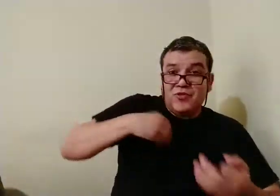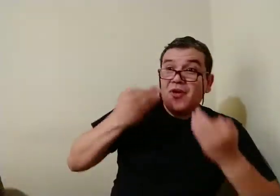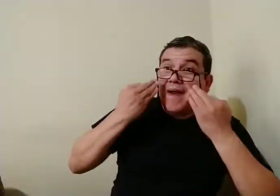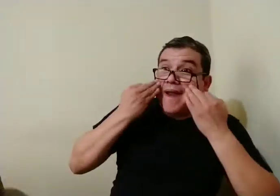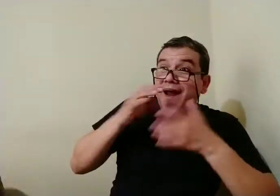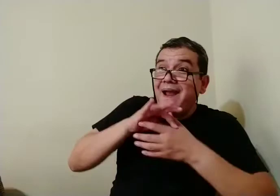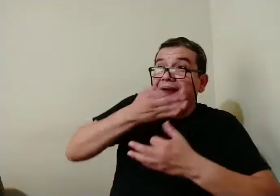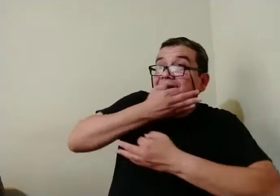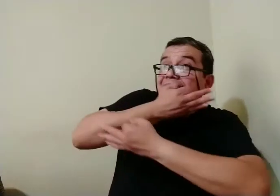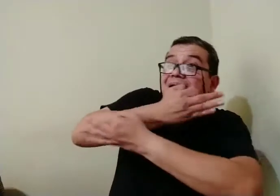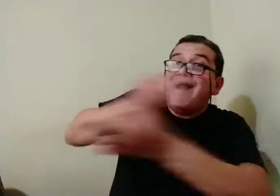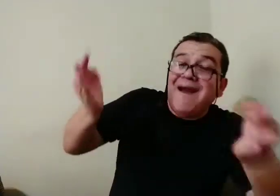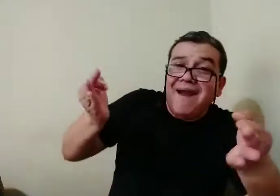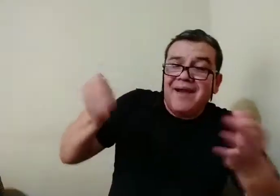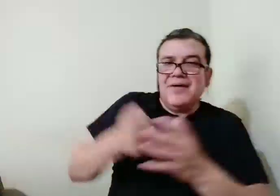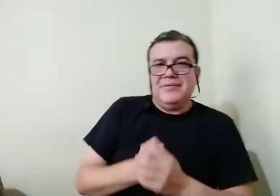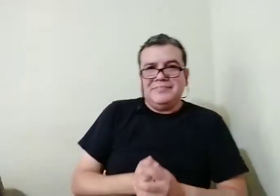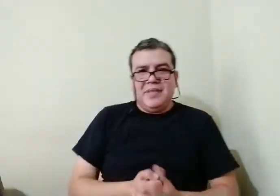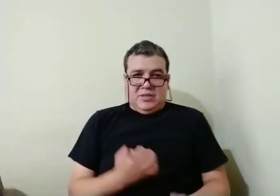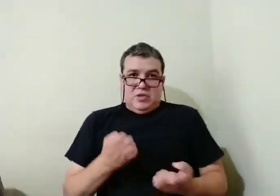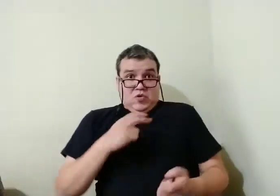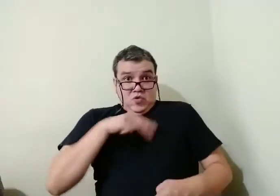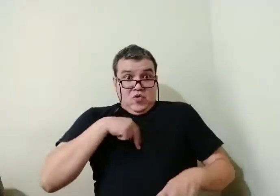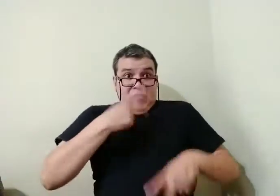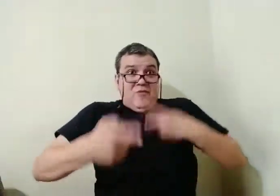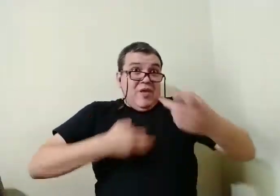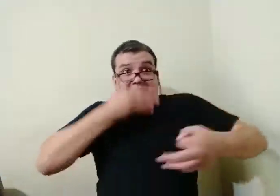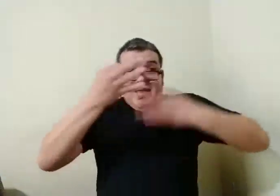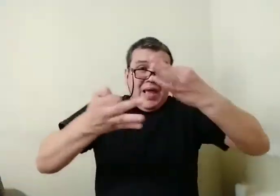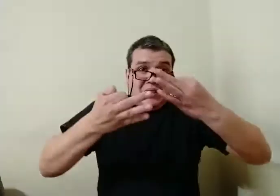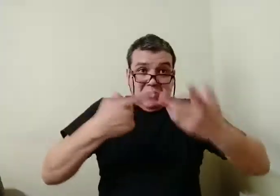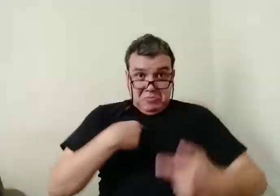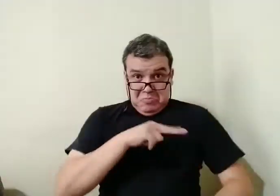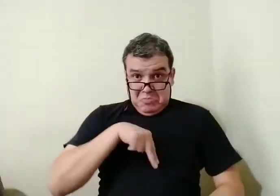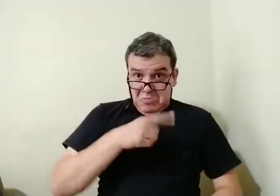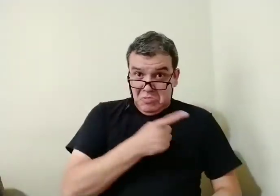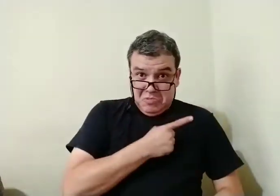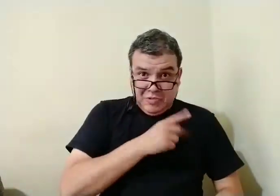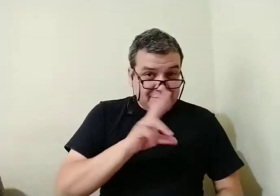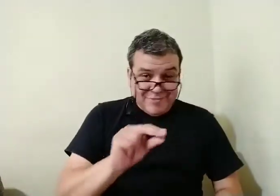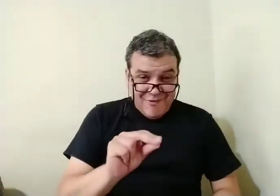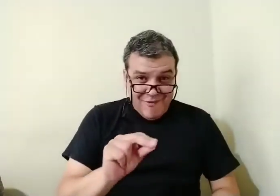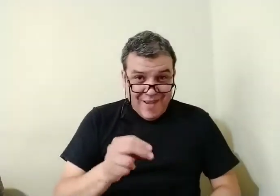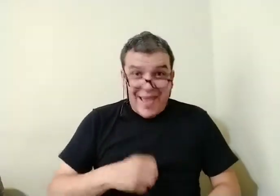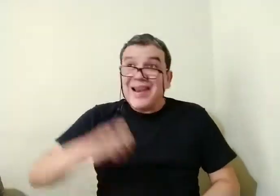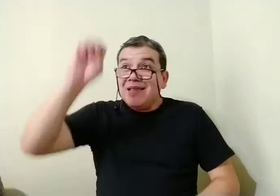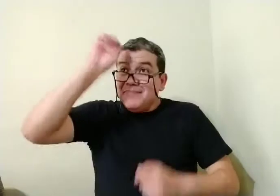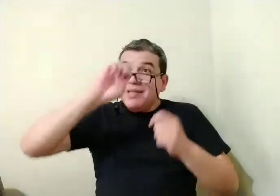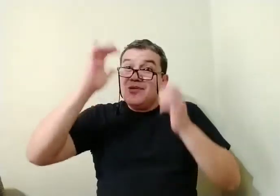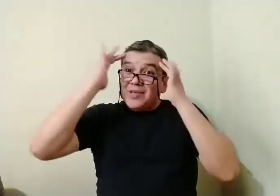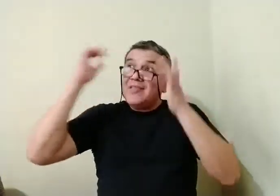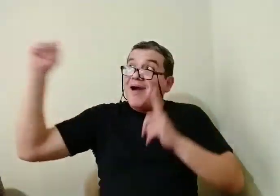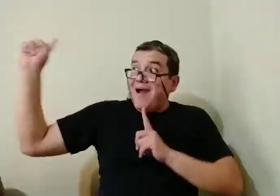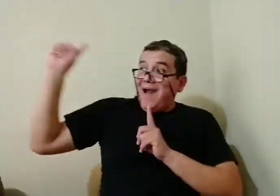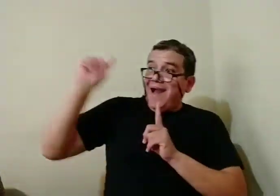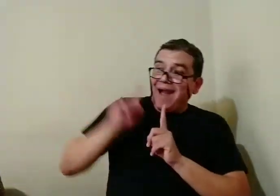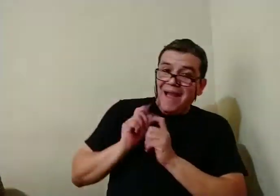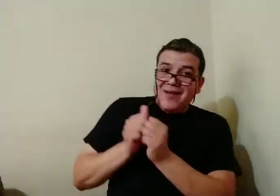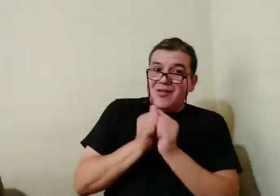lado para guiarnos. Él prepara los corazones de los incrédulos antes